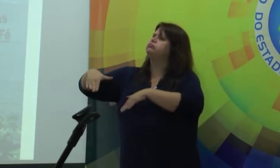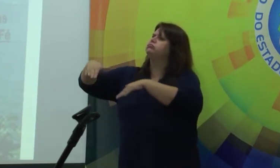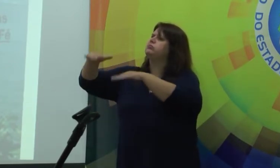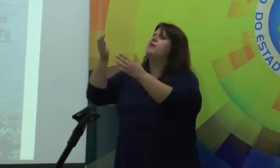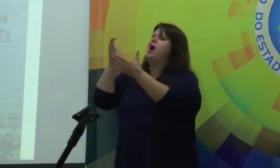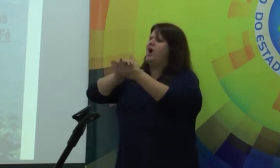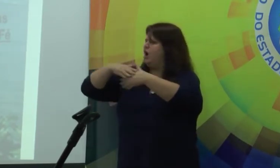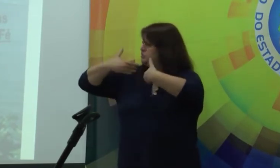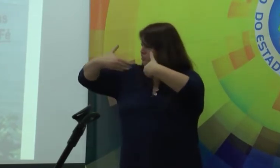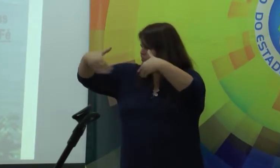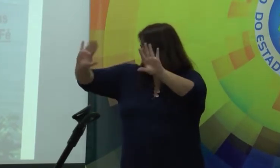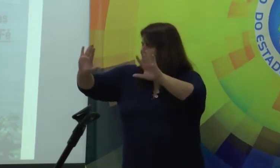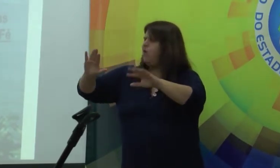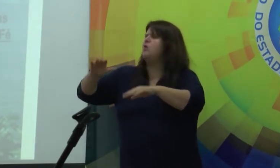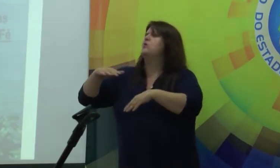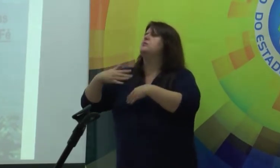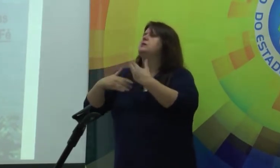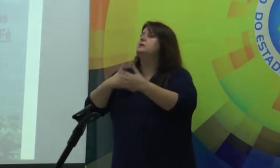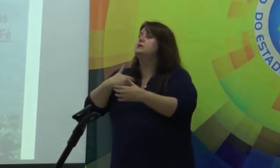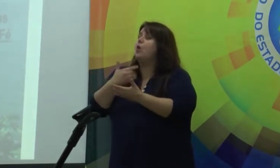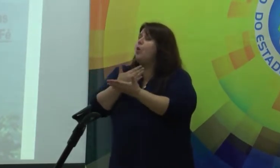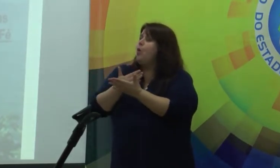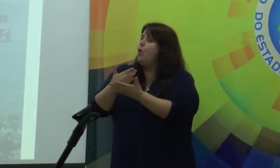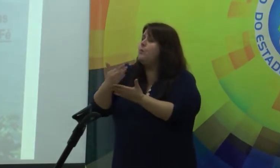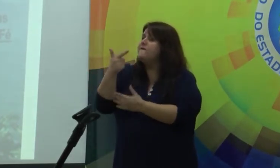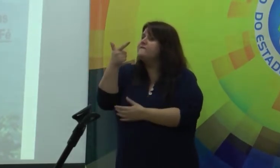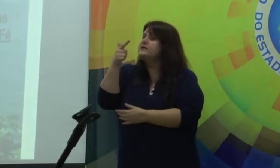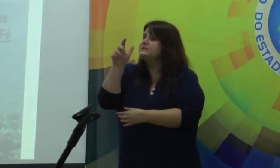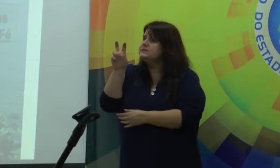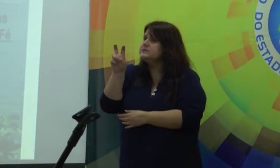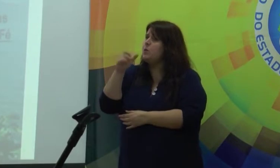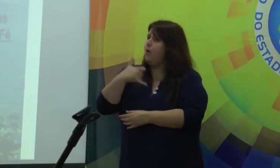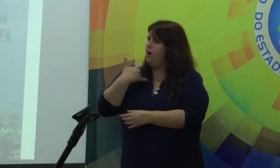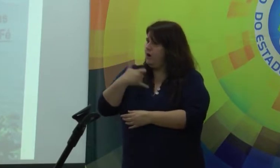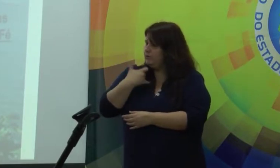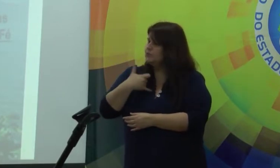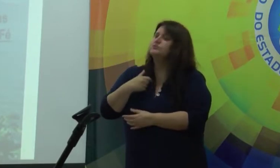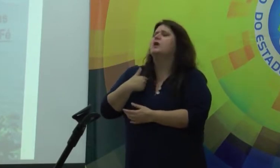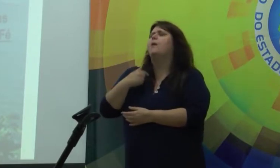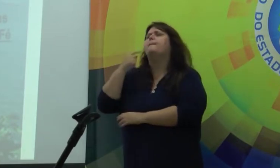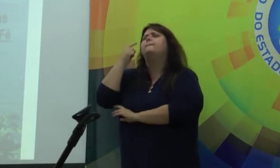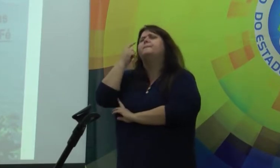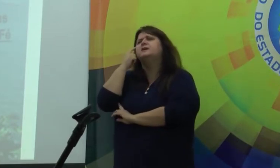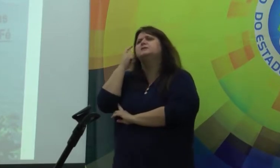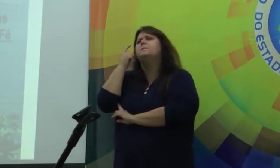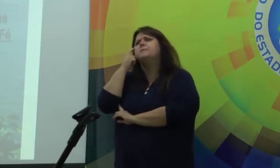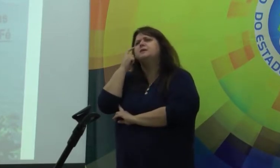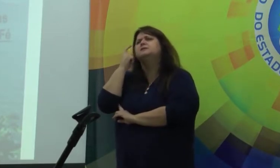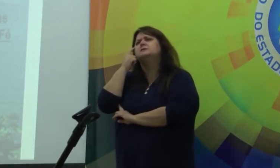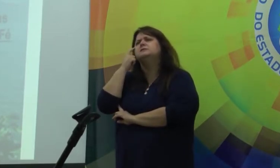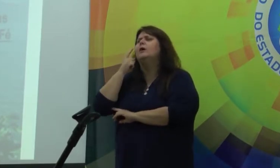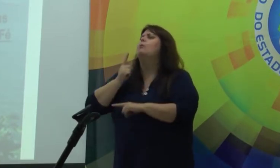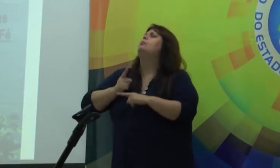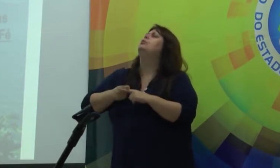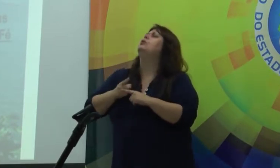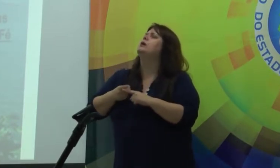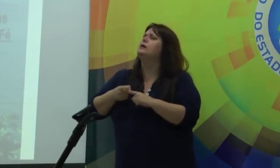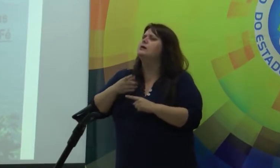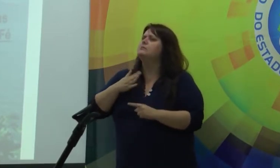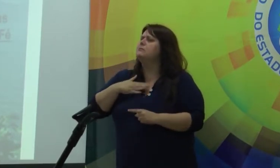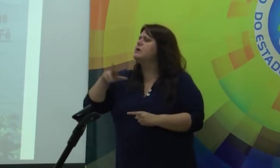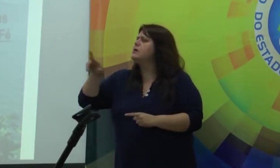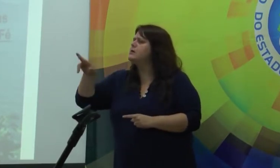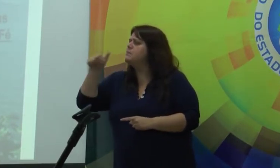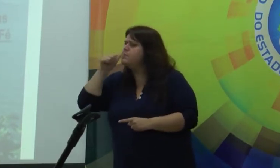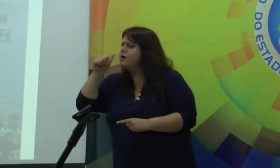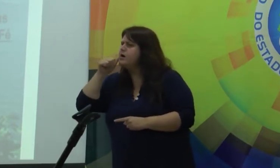igreja católica. O tempo foi passando, fui crescendo, né? Casei. Hoje eu estou com 52